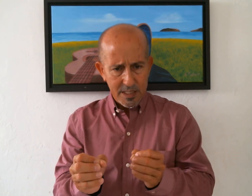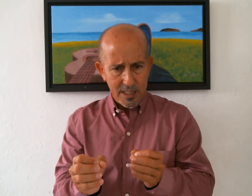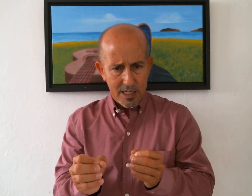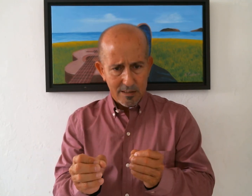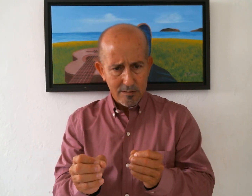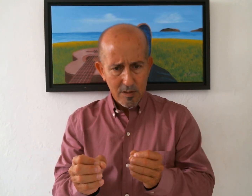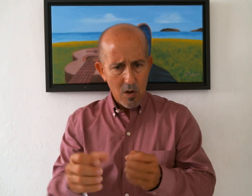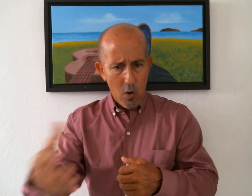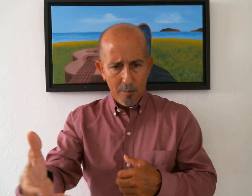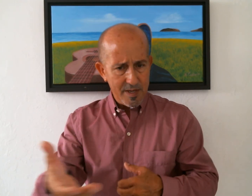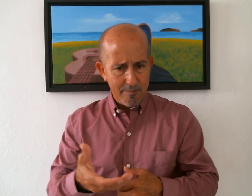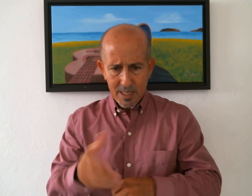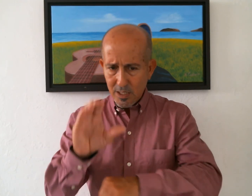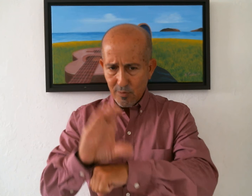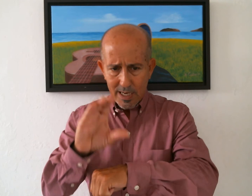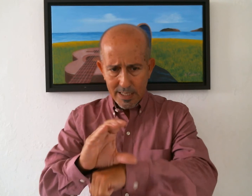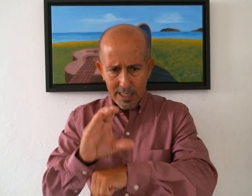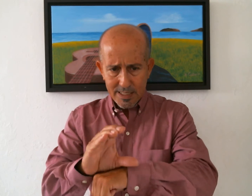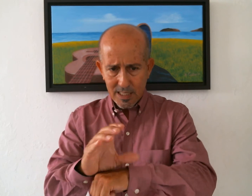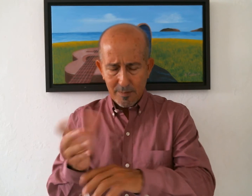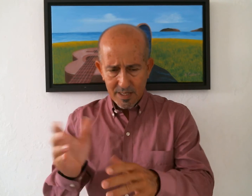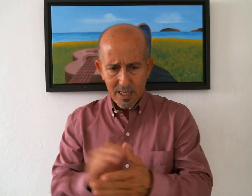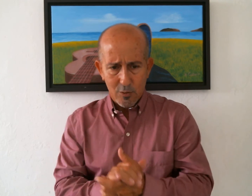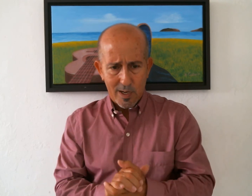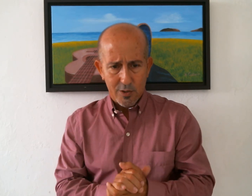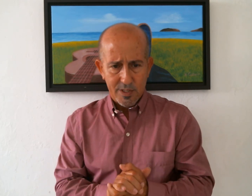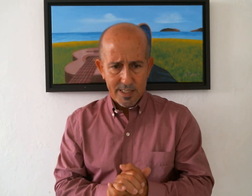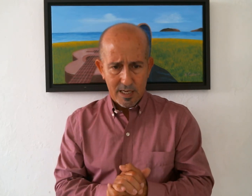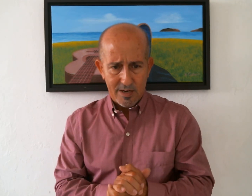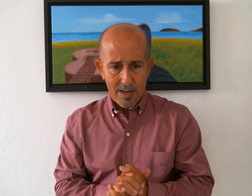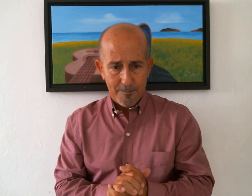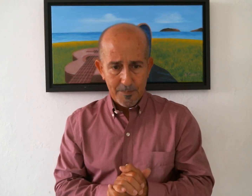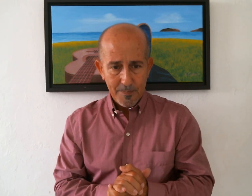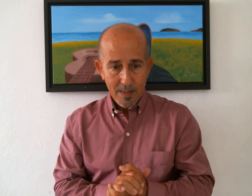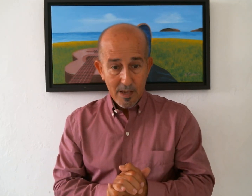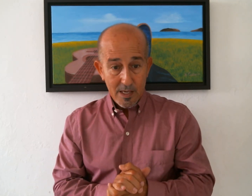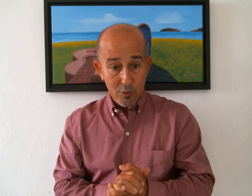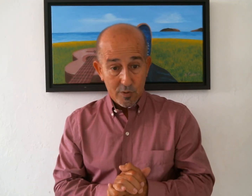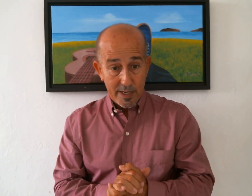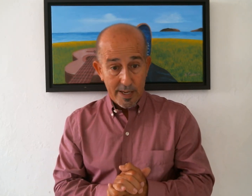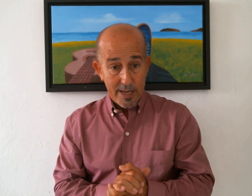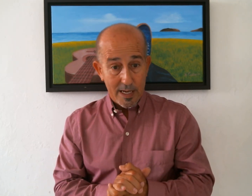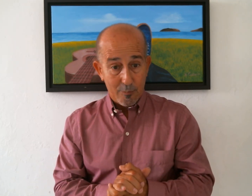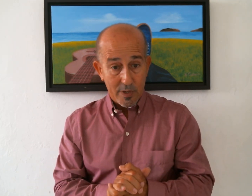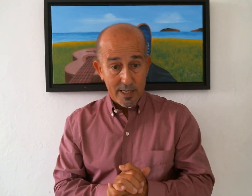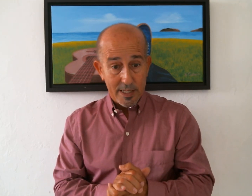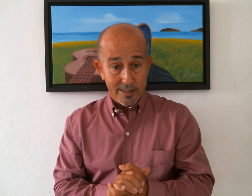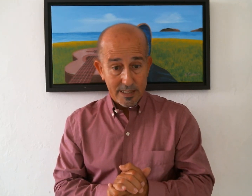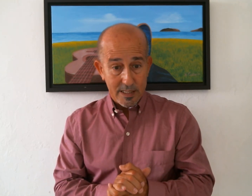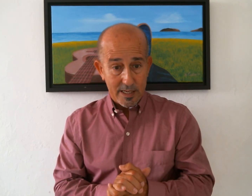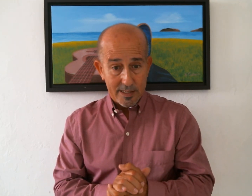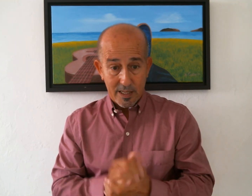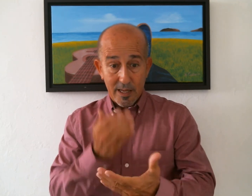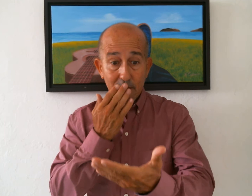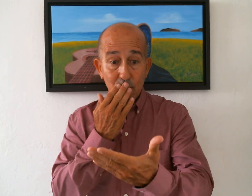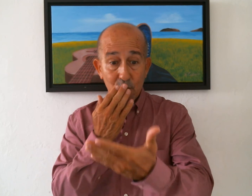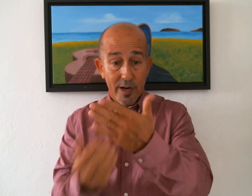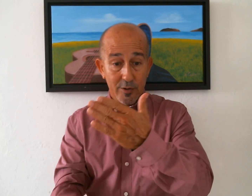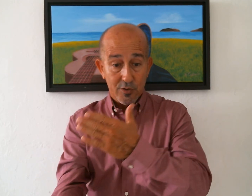oficina o bienvenido a la iglesia. Depende del lugar donde sea, ¿verdad? Y usted le puede decir buenos